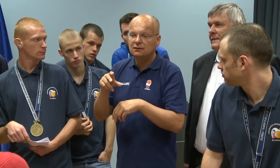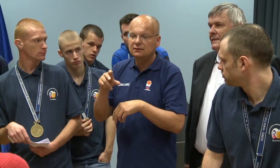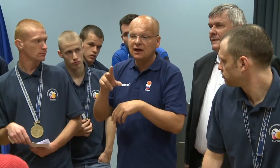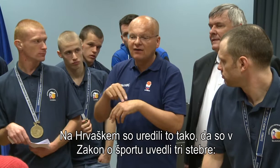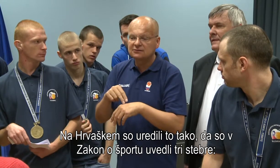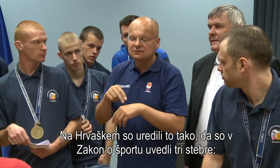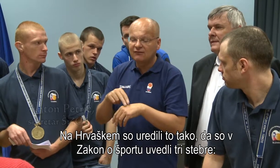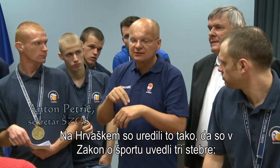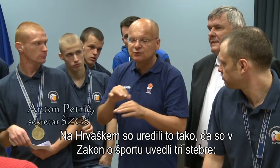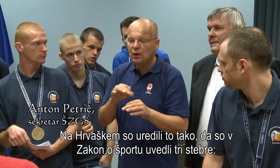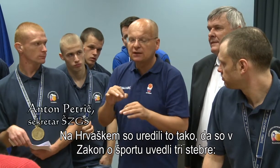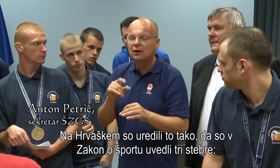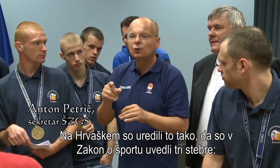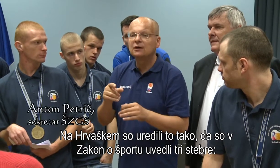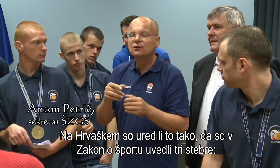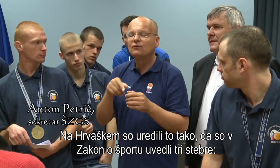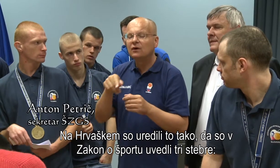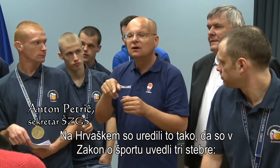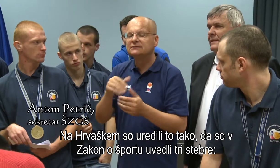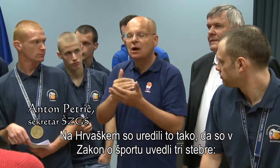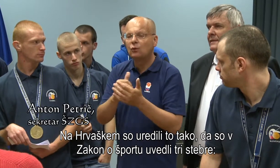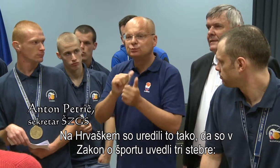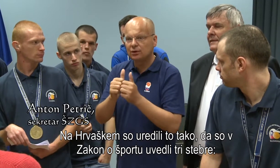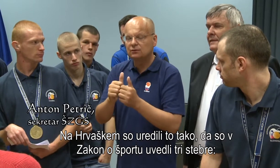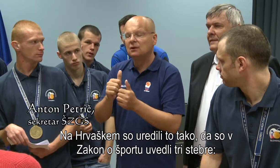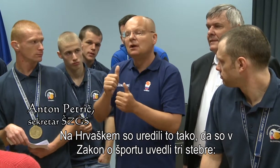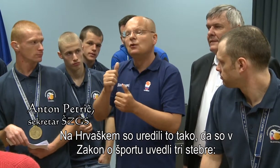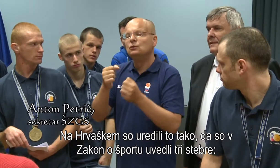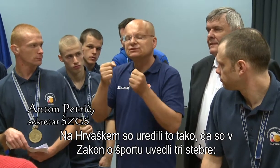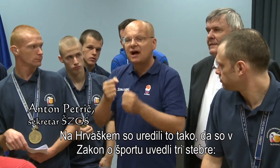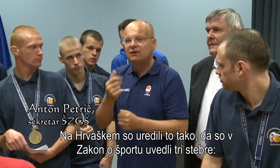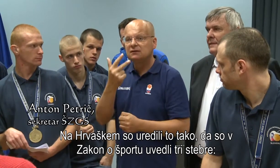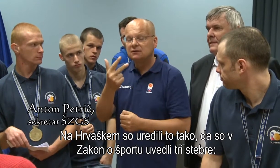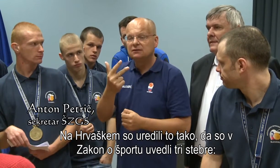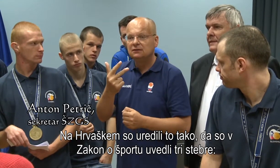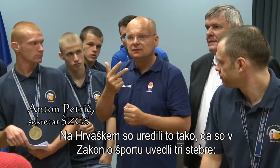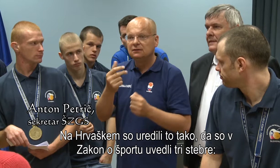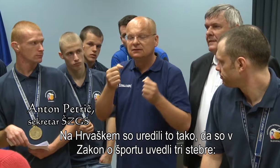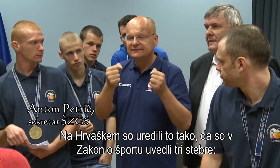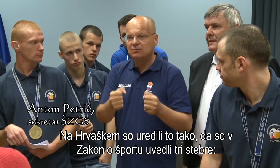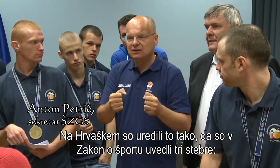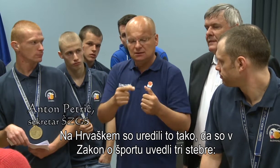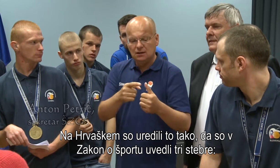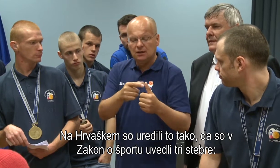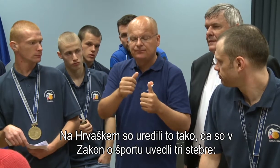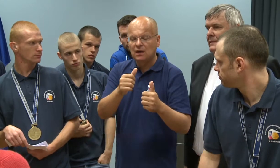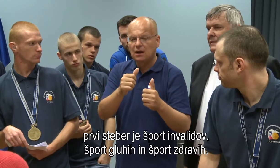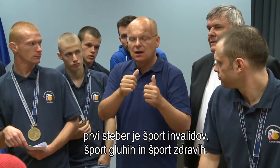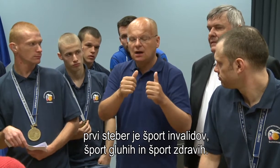Na Hrvaškem so uredili to tako, da so v zakonu o športu predstavili tri stebre. Prvi